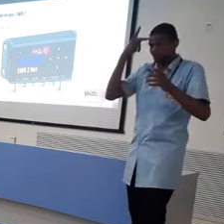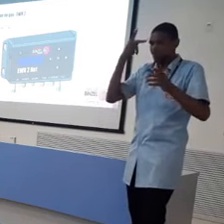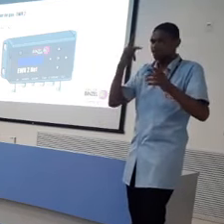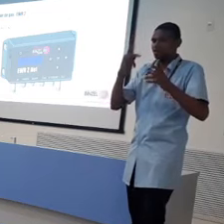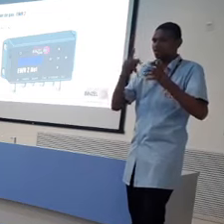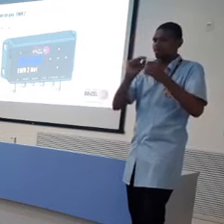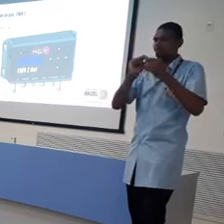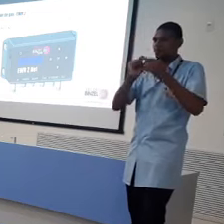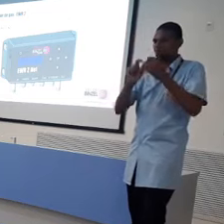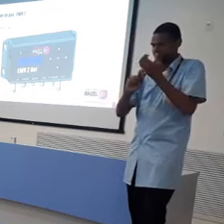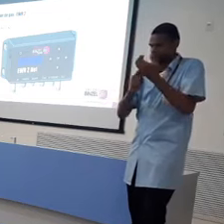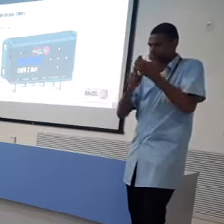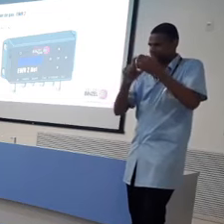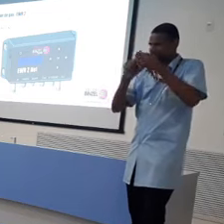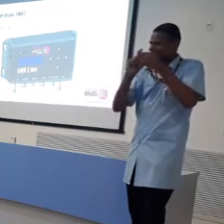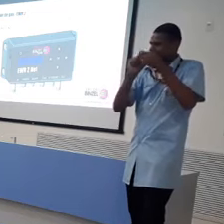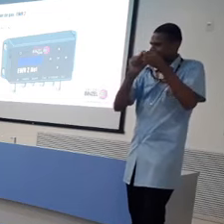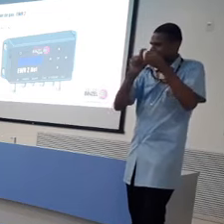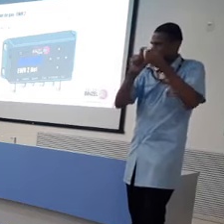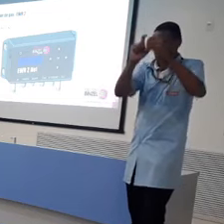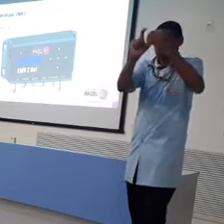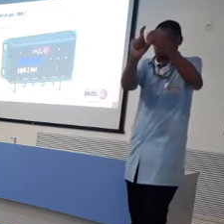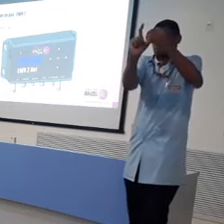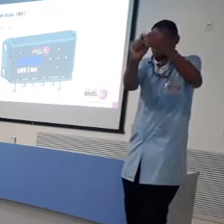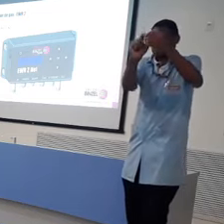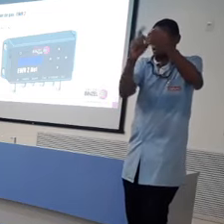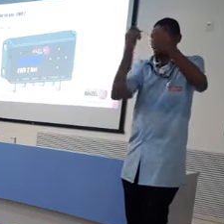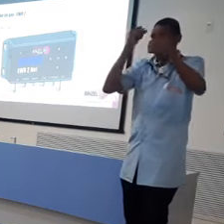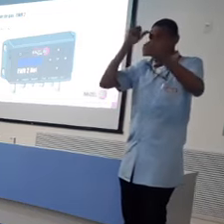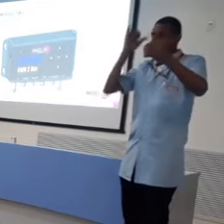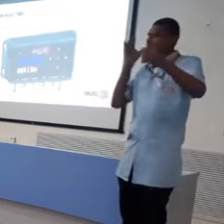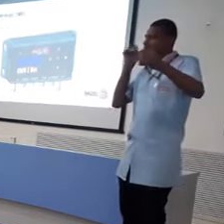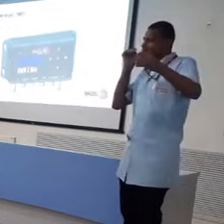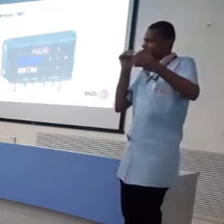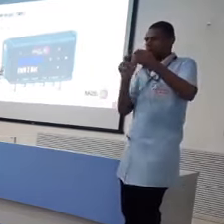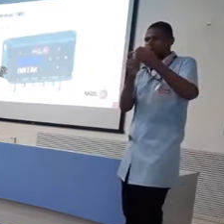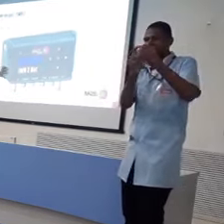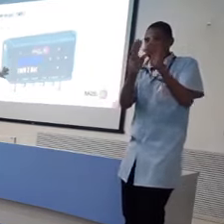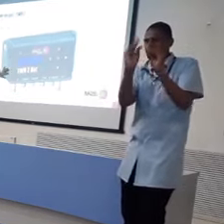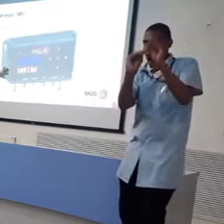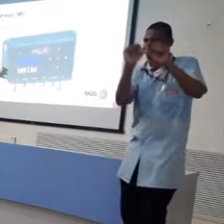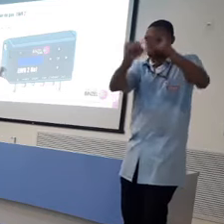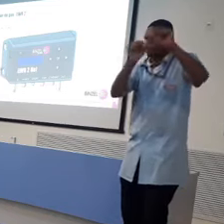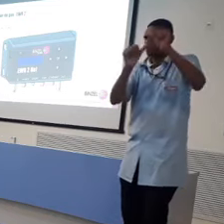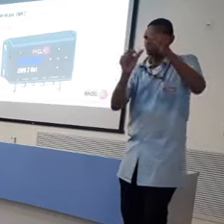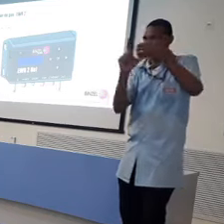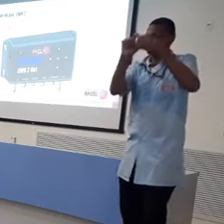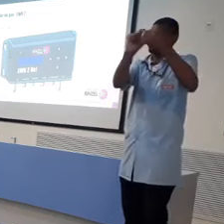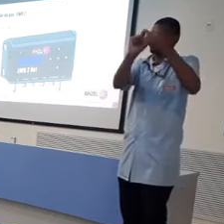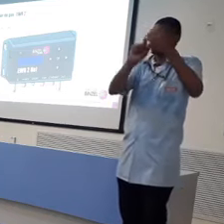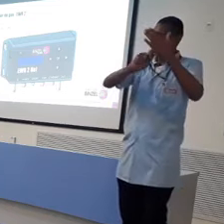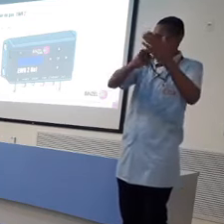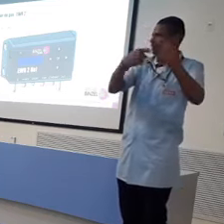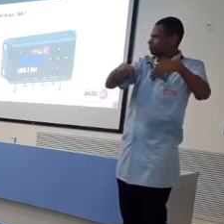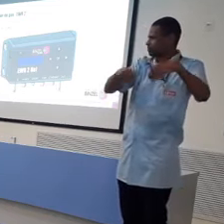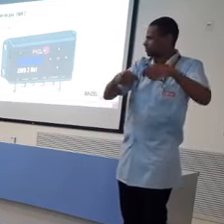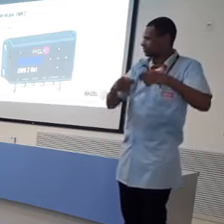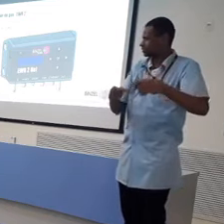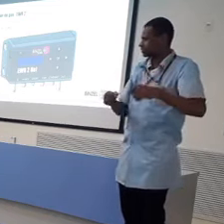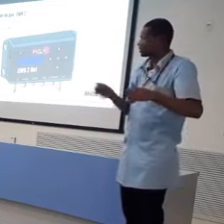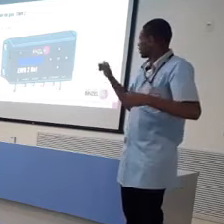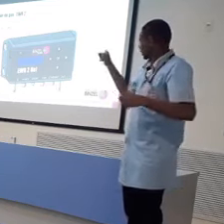mexer. Para ninguém mexer no regulador. O EWR2, pessoal, você consegue colocar uma